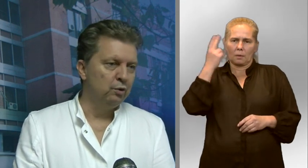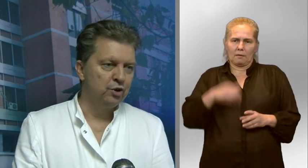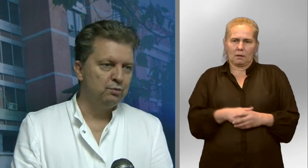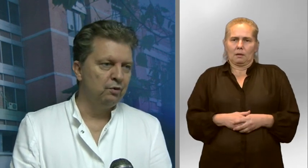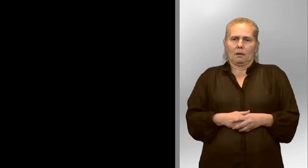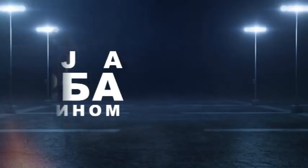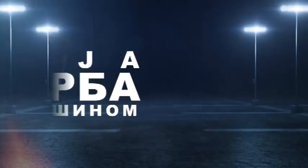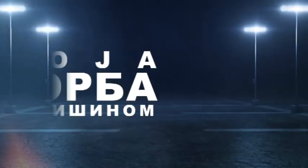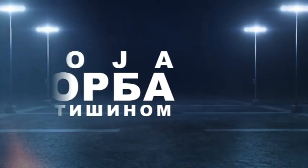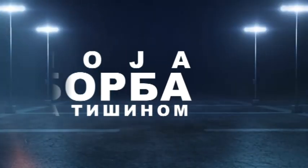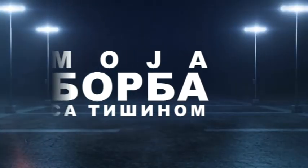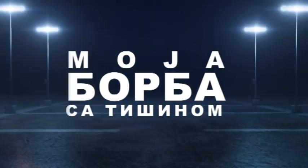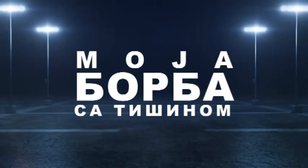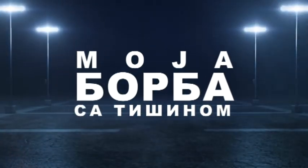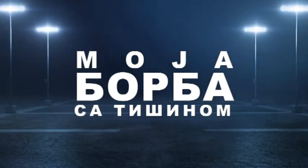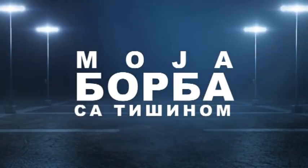uvek imaju razumevanje.